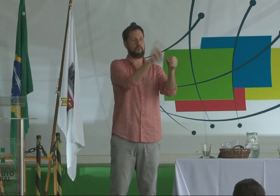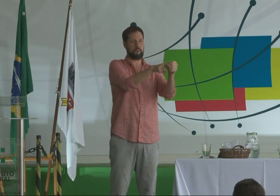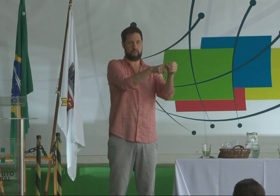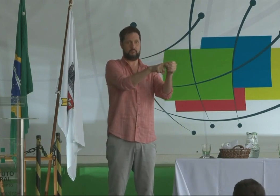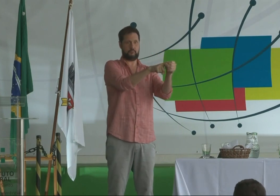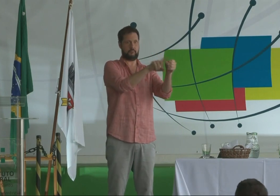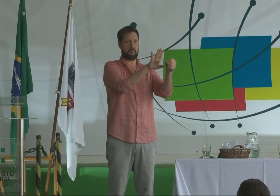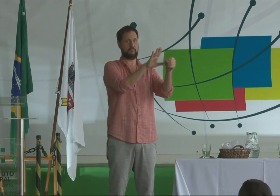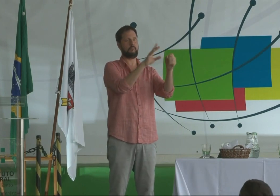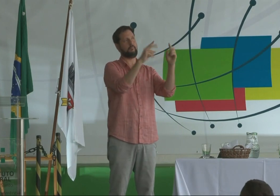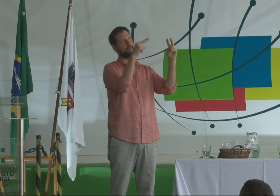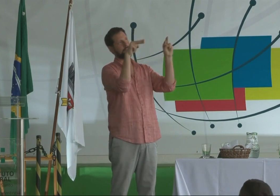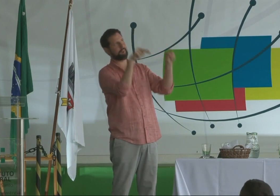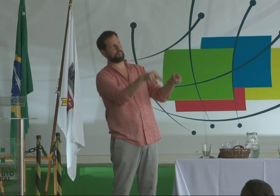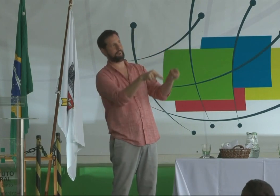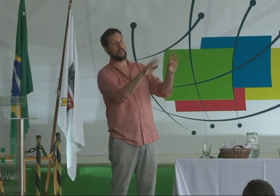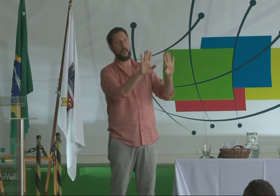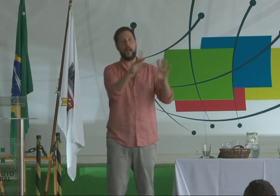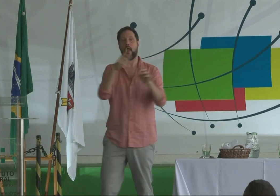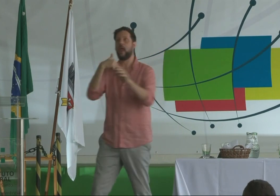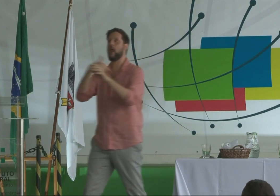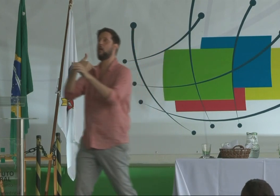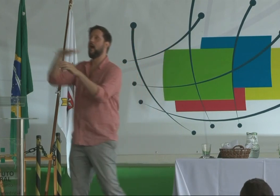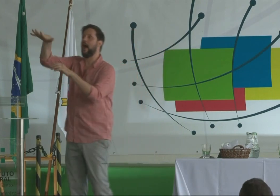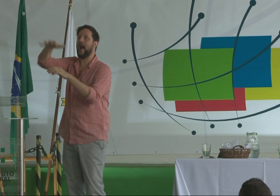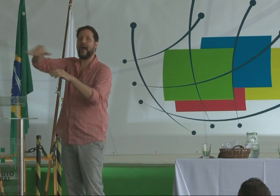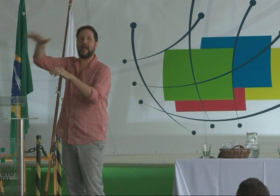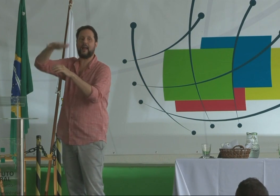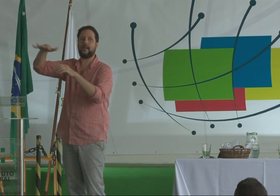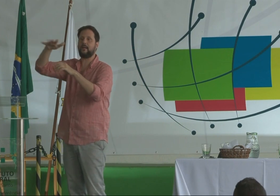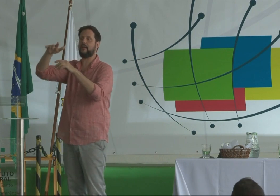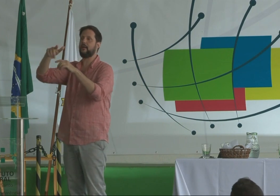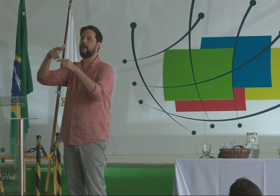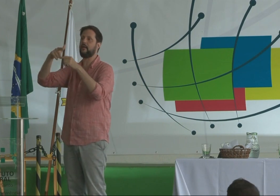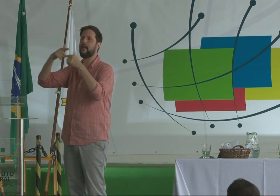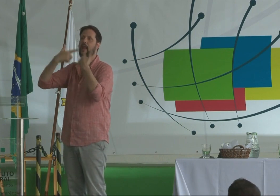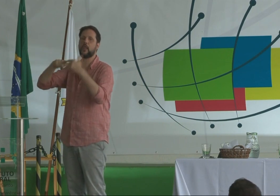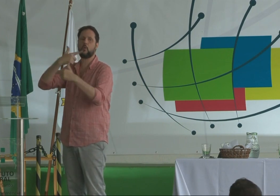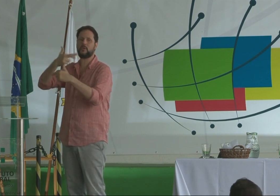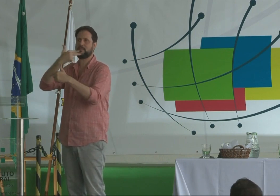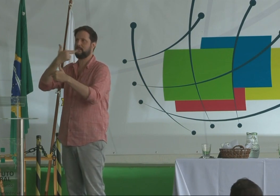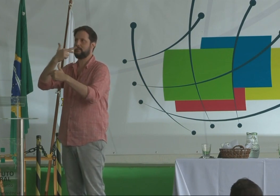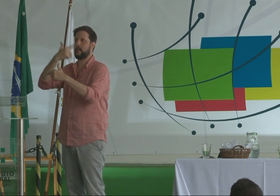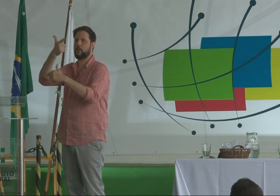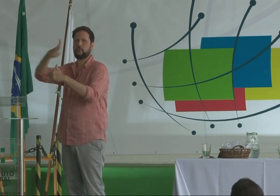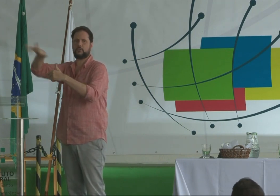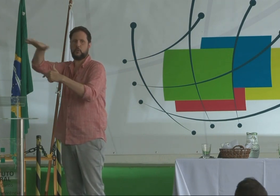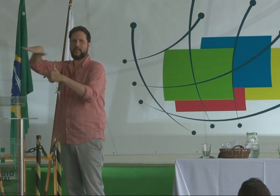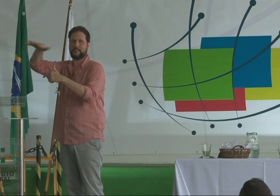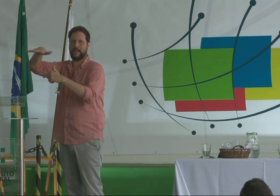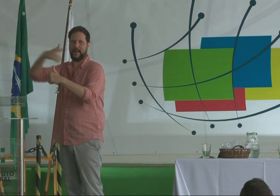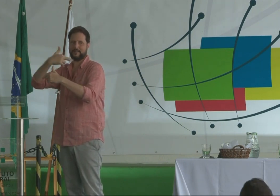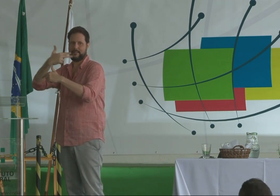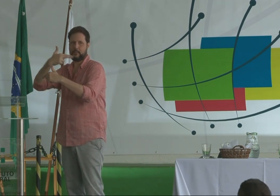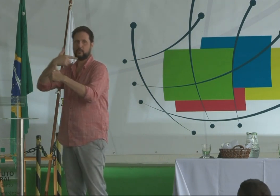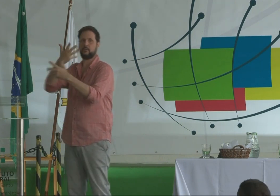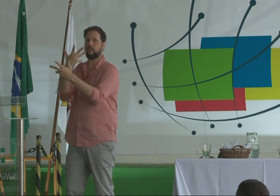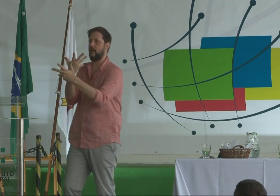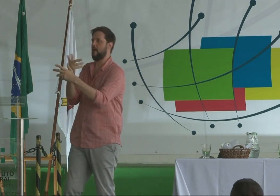Então, porque a educação está voltada à CKD. E nós temos a discussão, a discussão, uma área linguística das